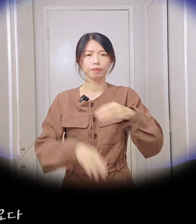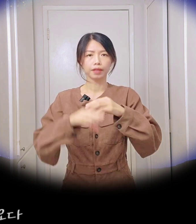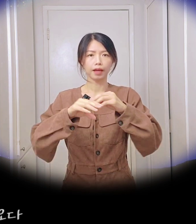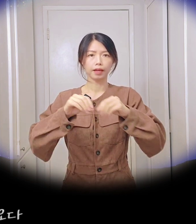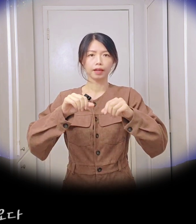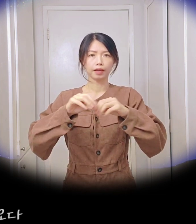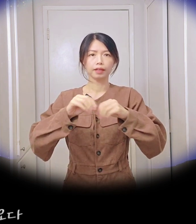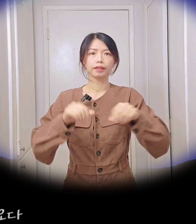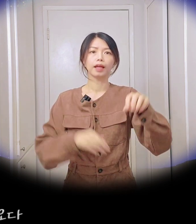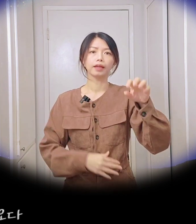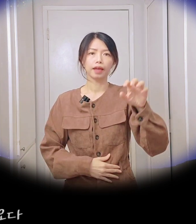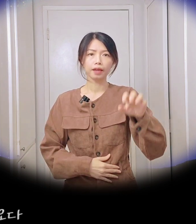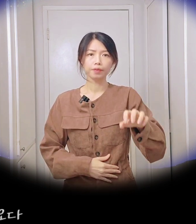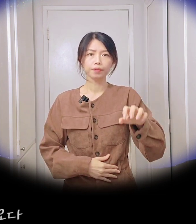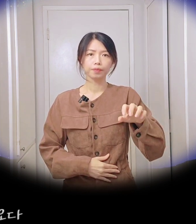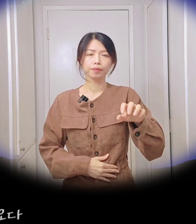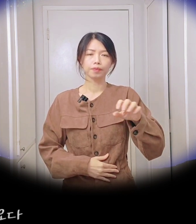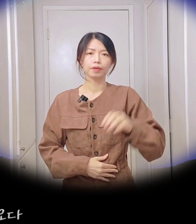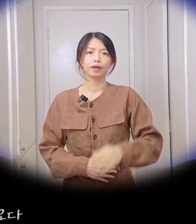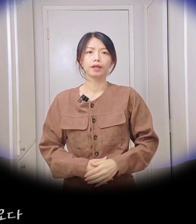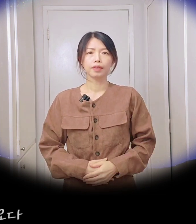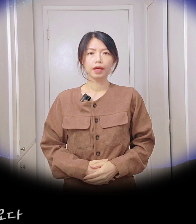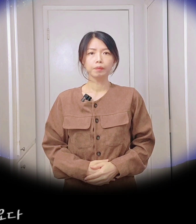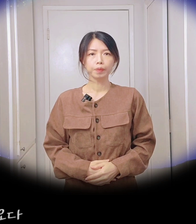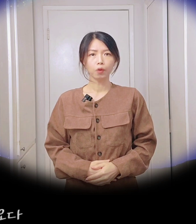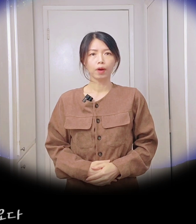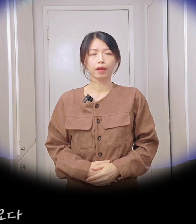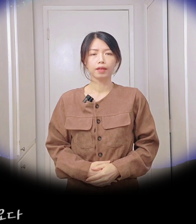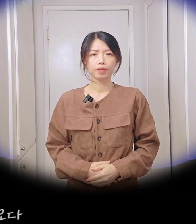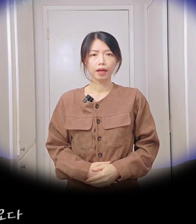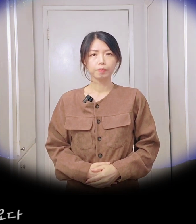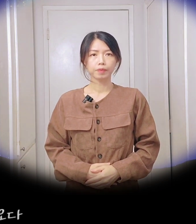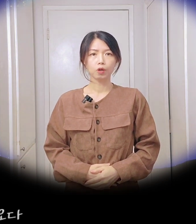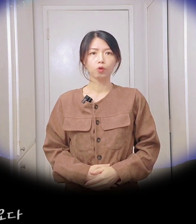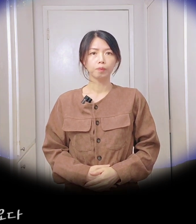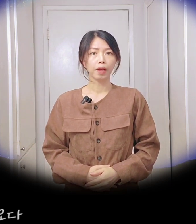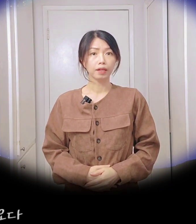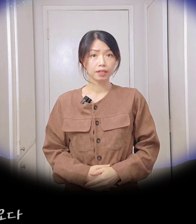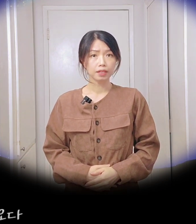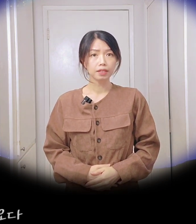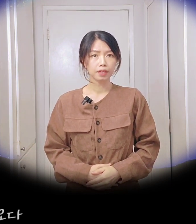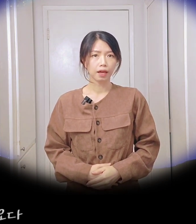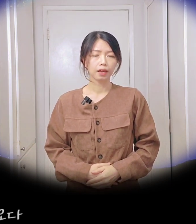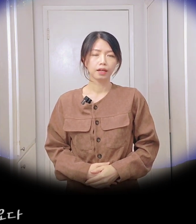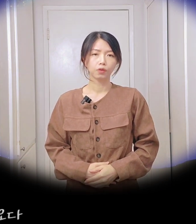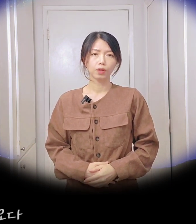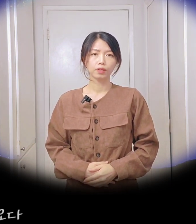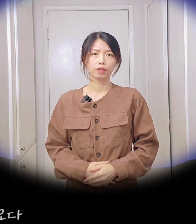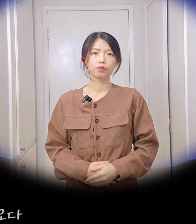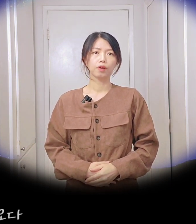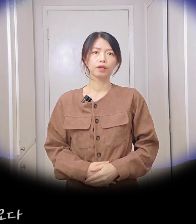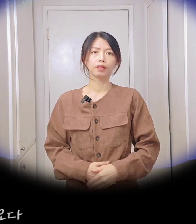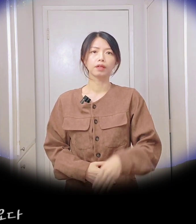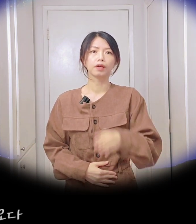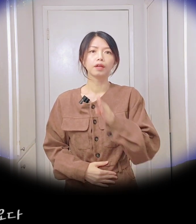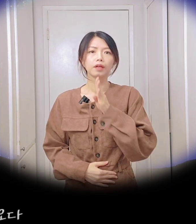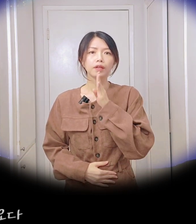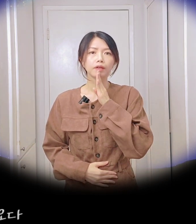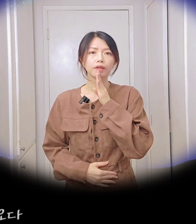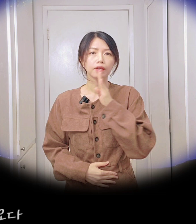해주시면 됩니다. 땅에 참 평화, 참, 정말, 진짜 라고 하는 뜻의